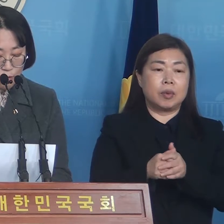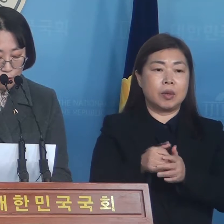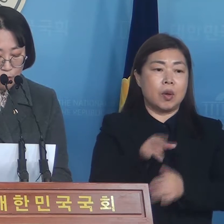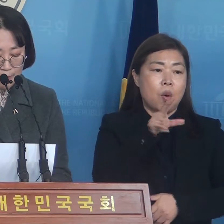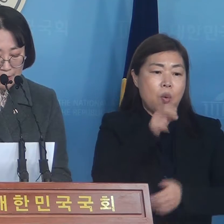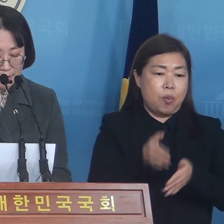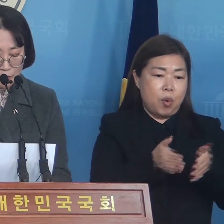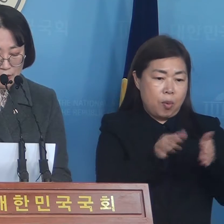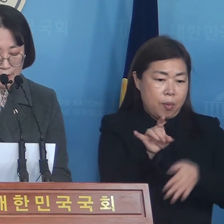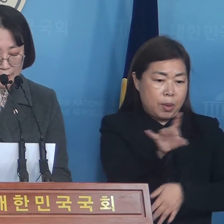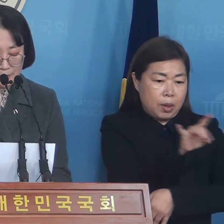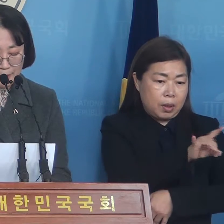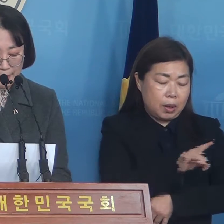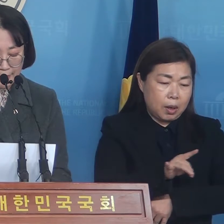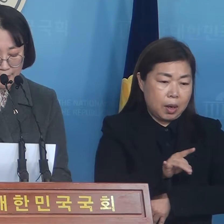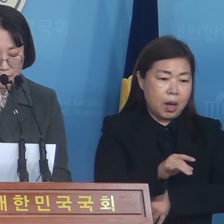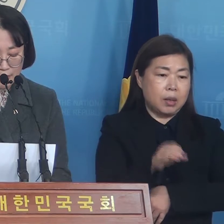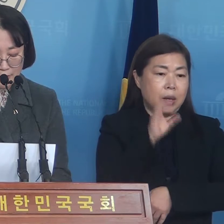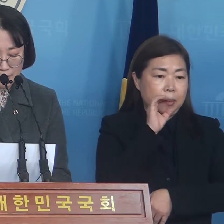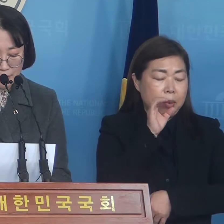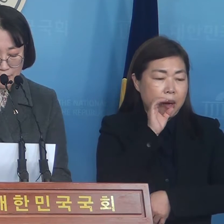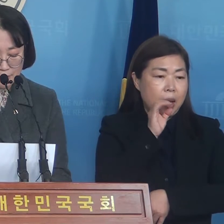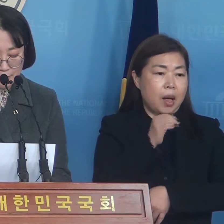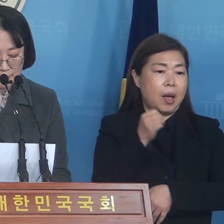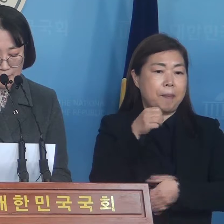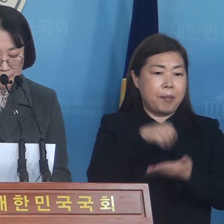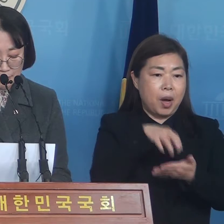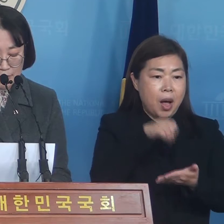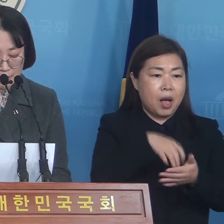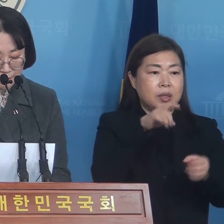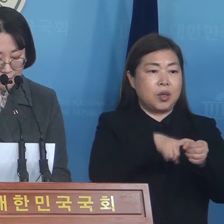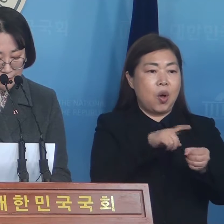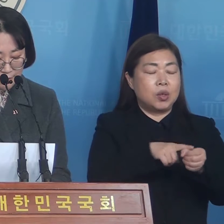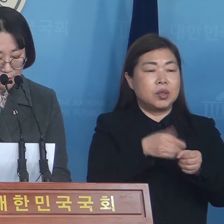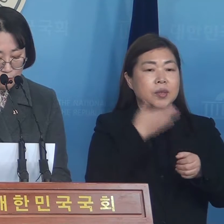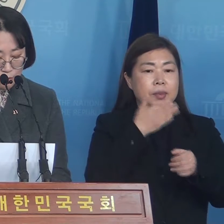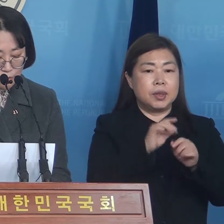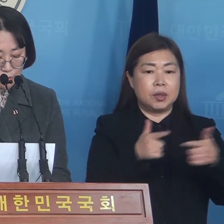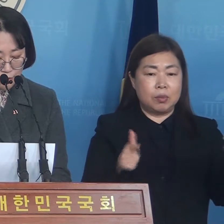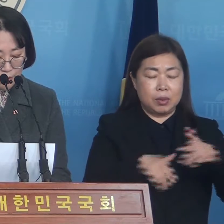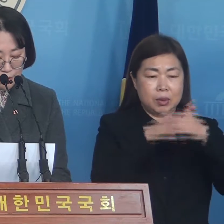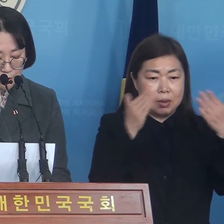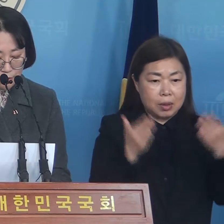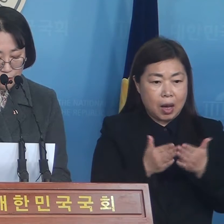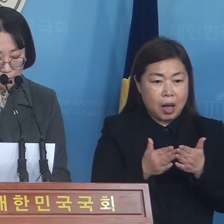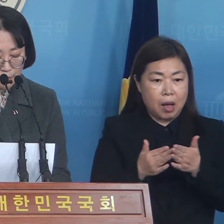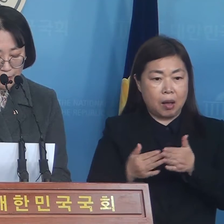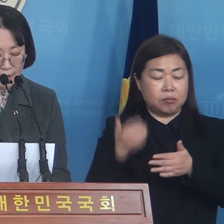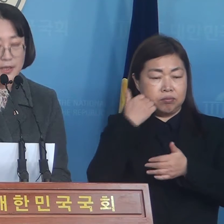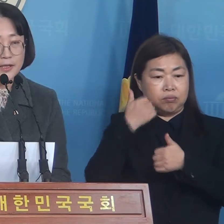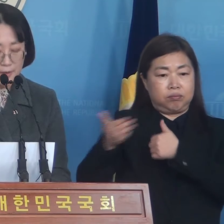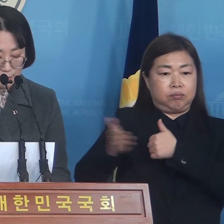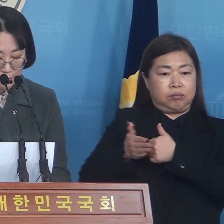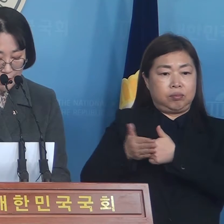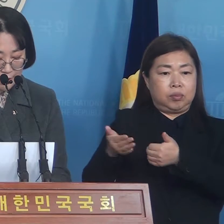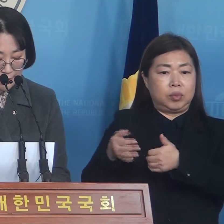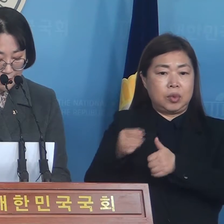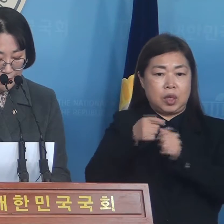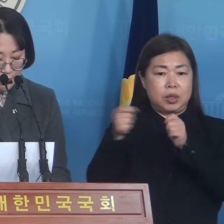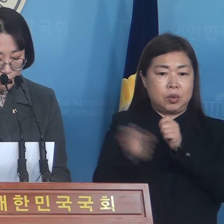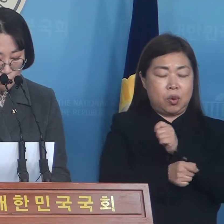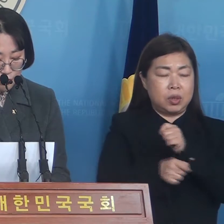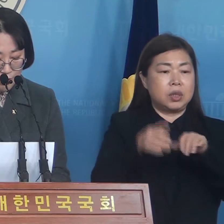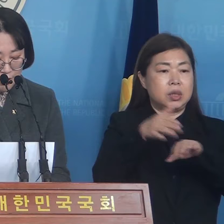하지만 골목마다 위치한 카페, 제과점, 떡집, 음식점들은 모두 영역 제공 점포에 해당하기